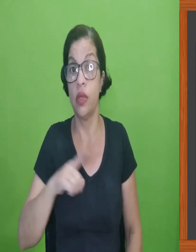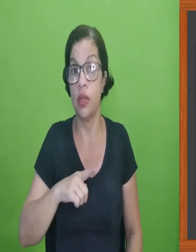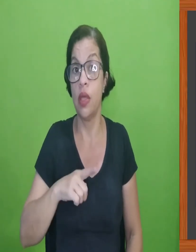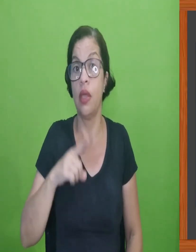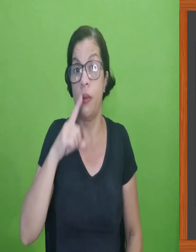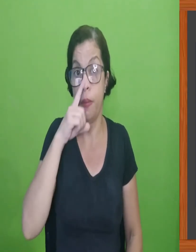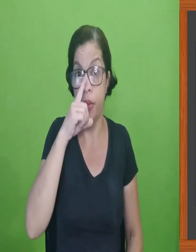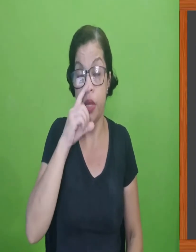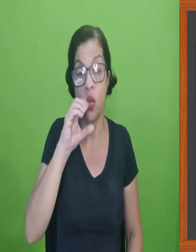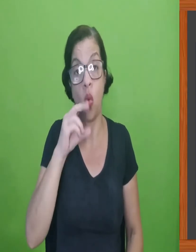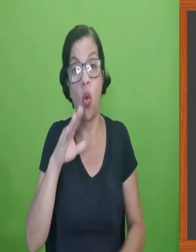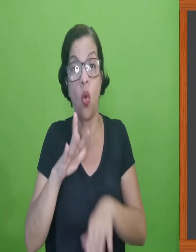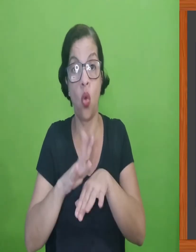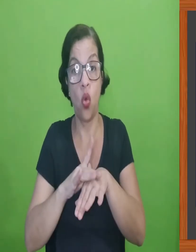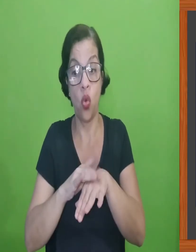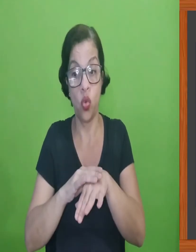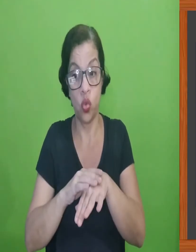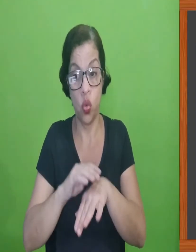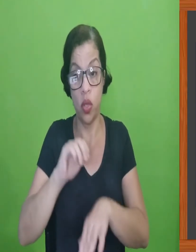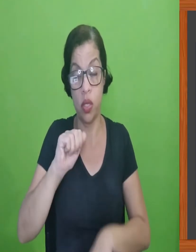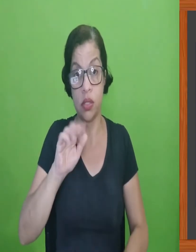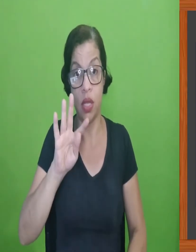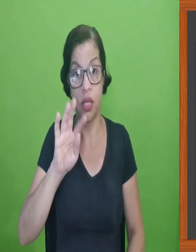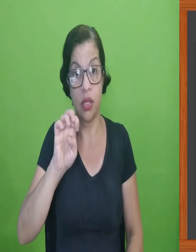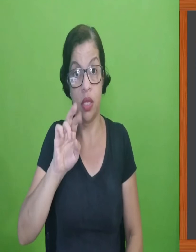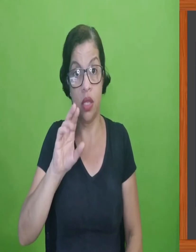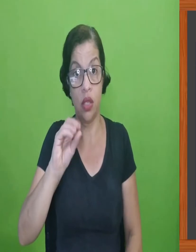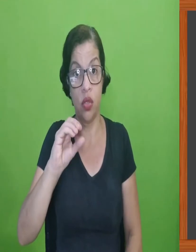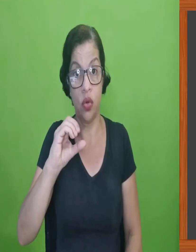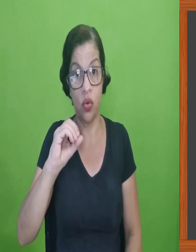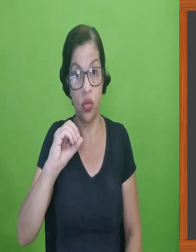de risco ou doença aterosclerótica subclínica.